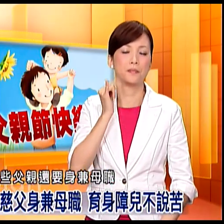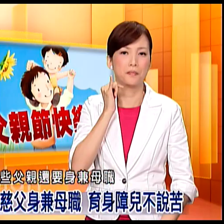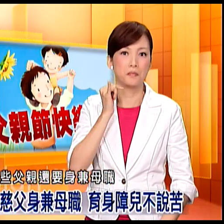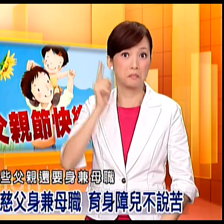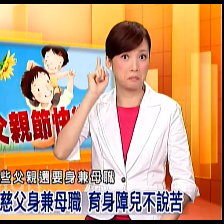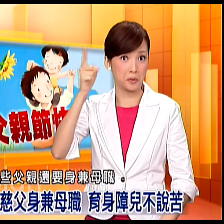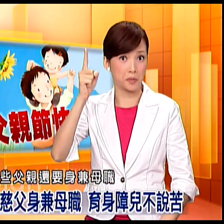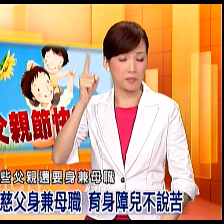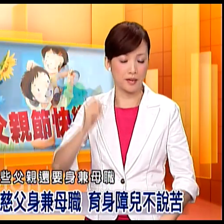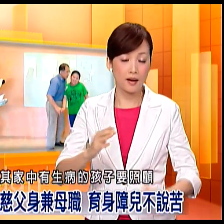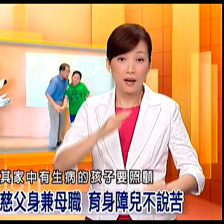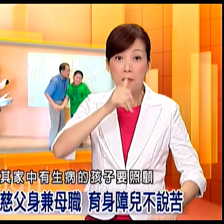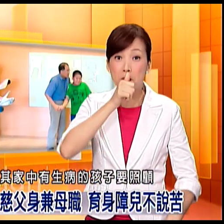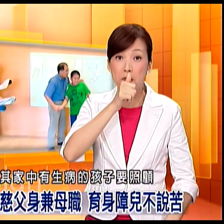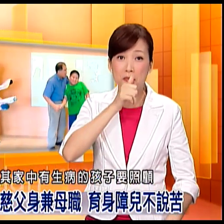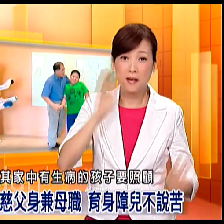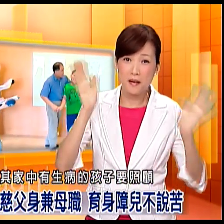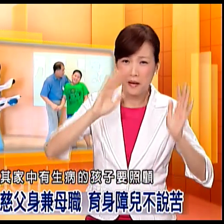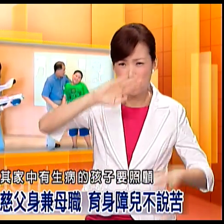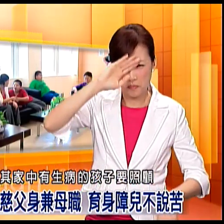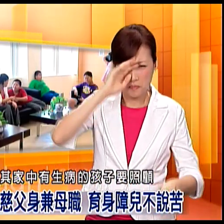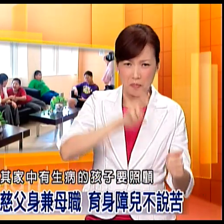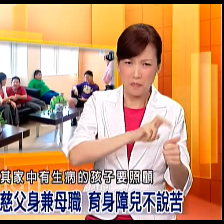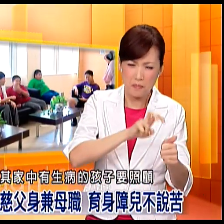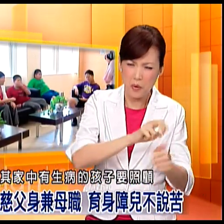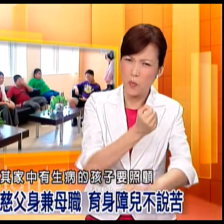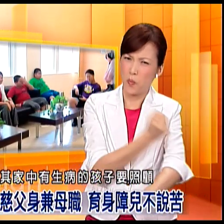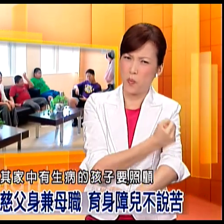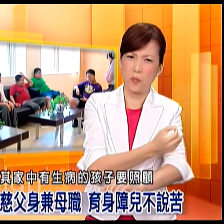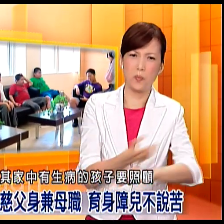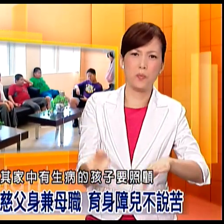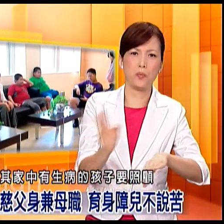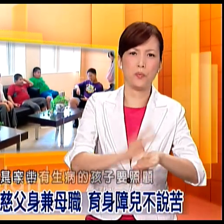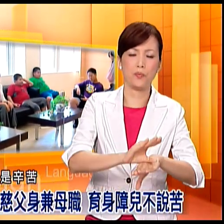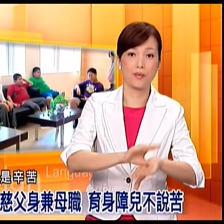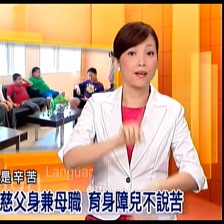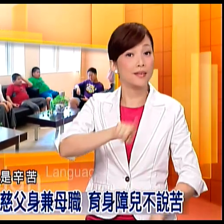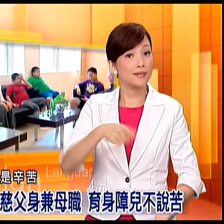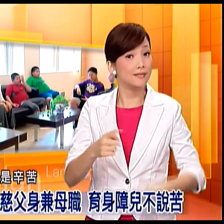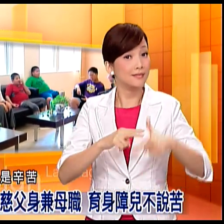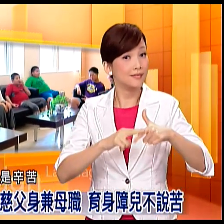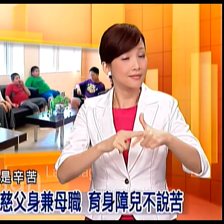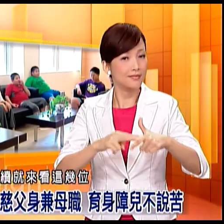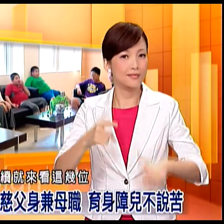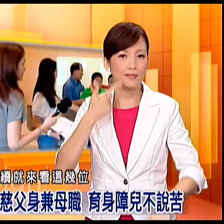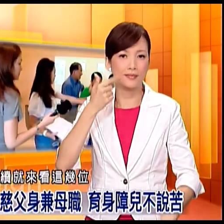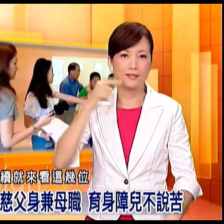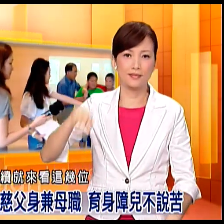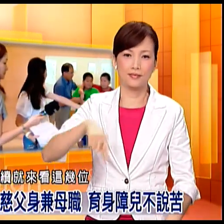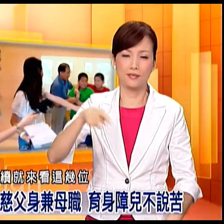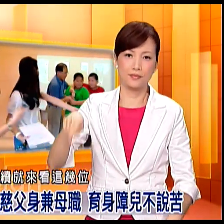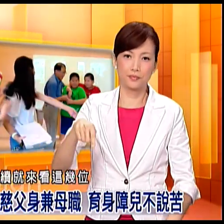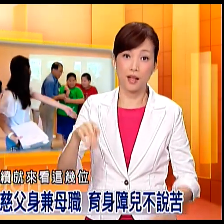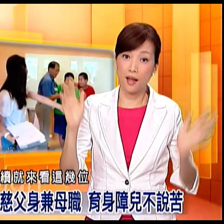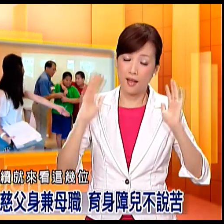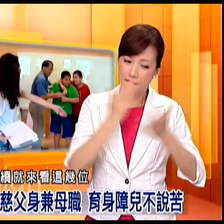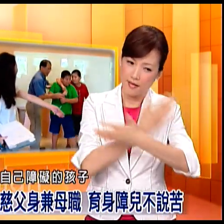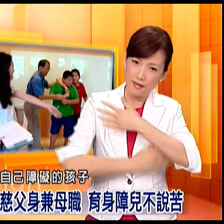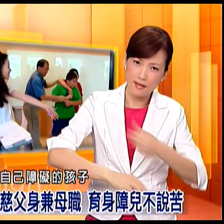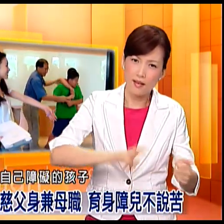职，尤其家中有生病的孩子要照顾，更是辛苦。继续就来看这几位对自己障